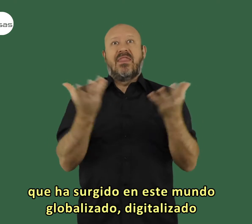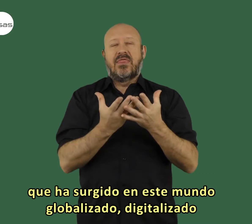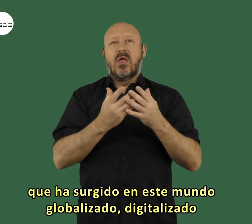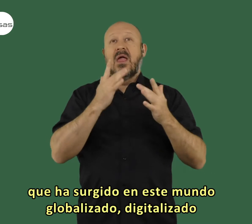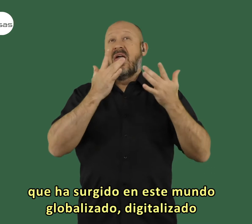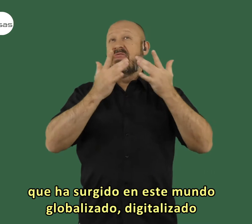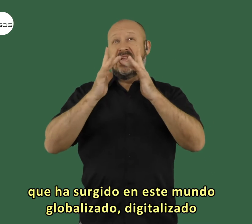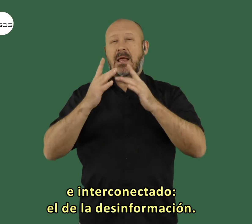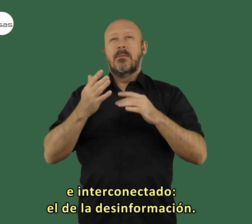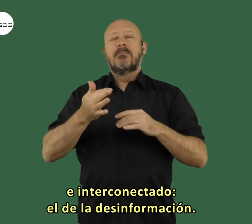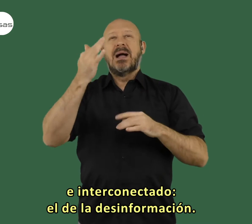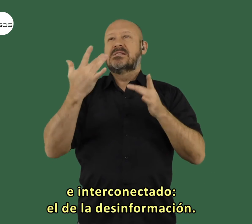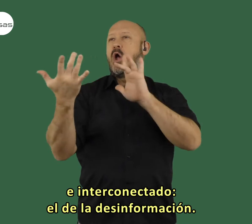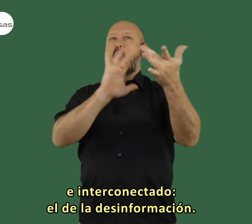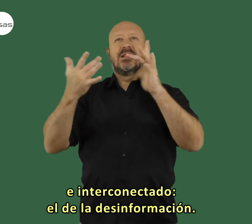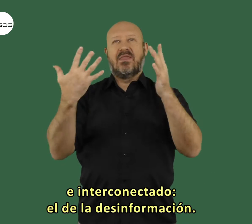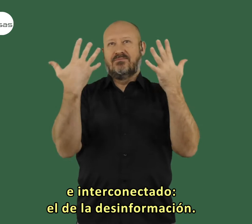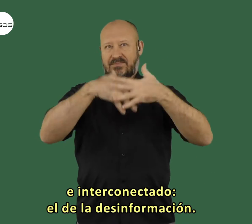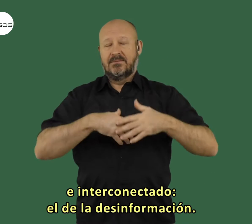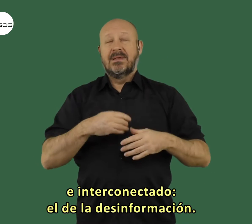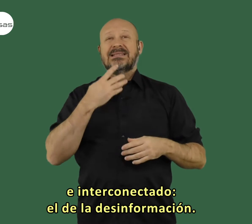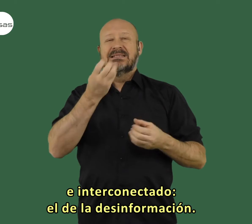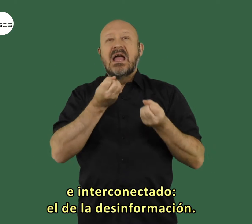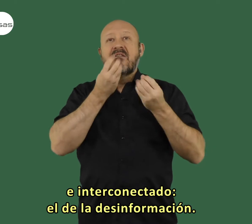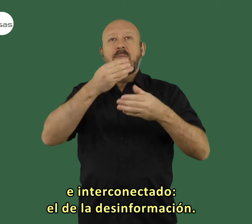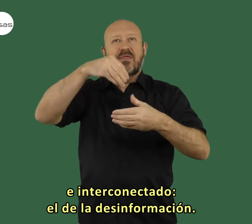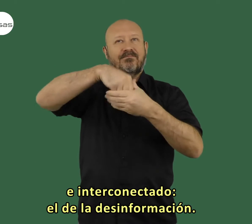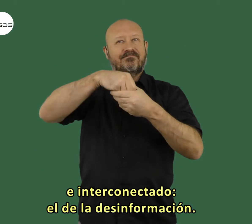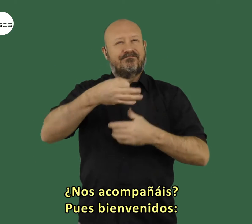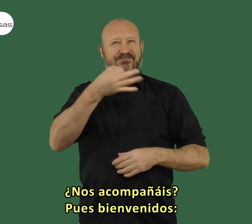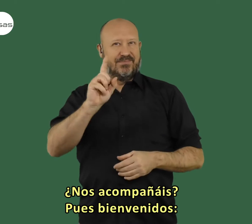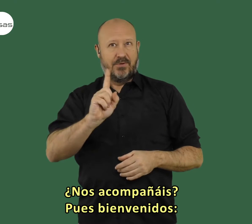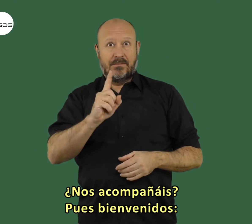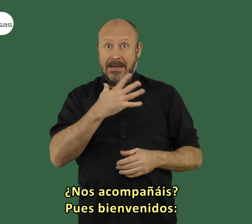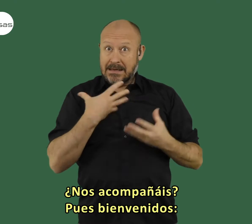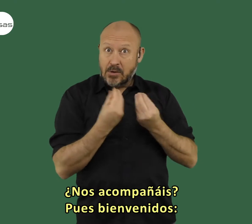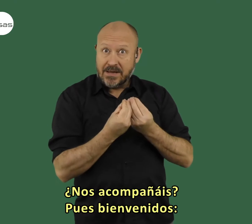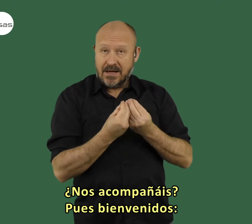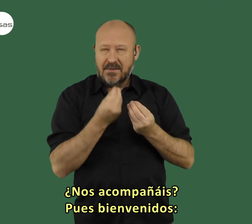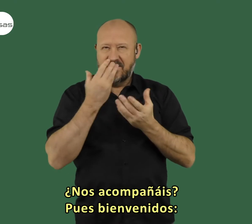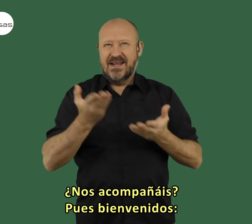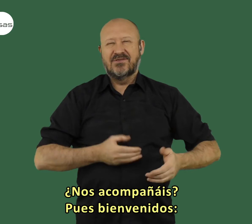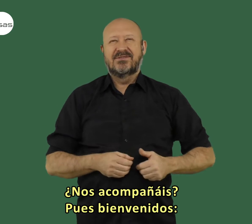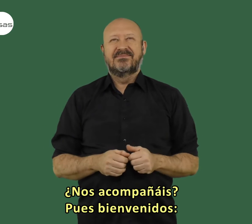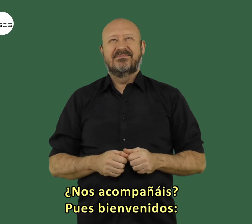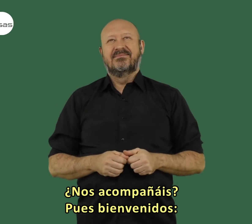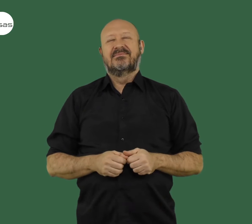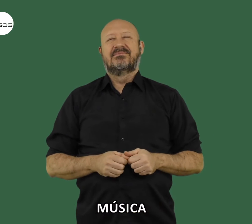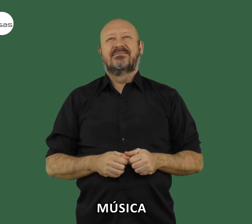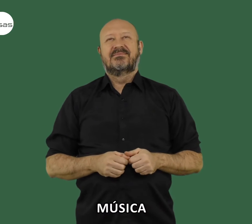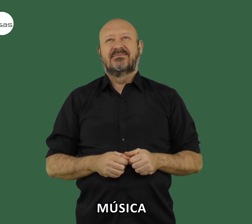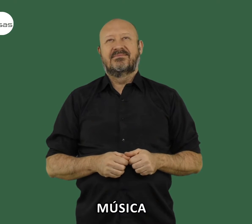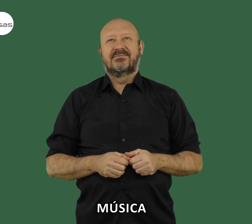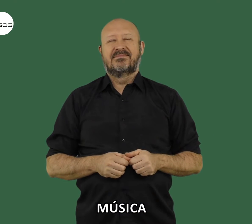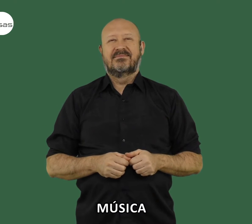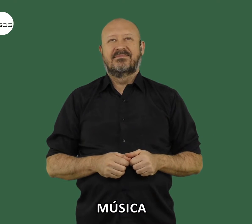globalizado, digitalizado e interconectado, el de la desinformación. ¿Nos acompañáis? Pues bienvenidos.